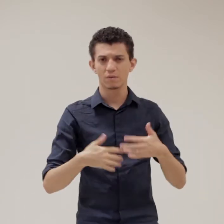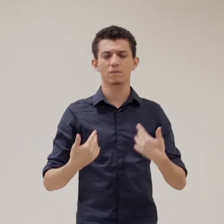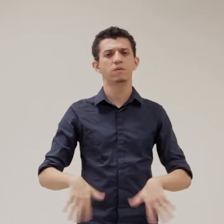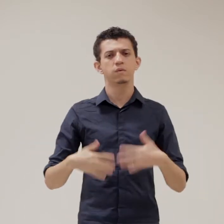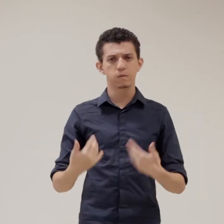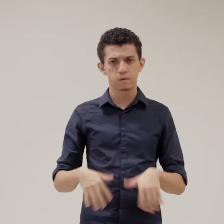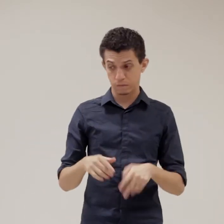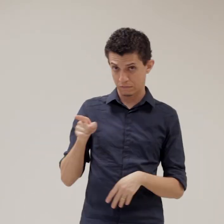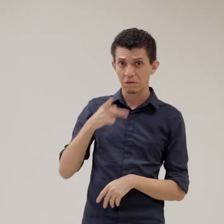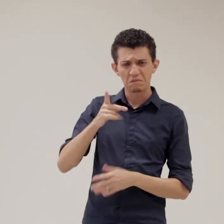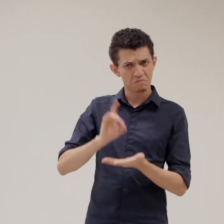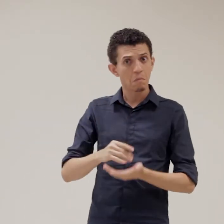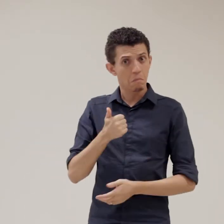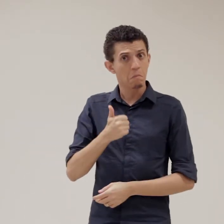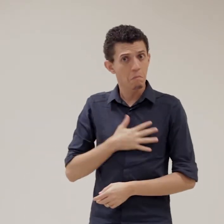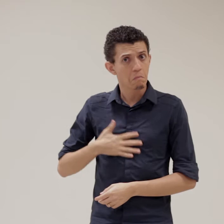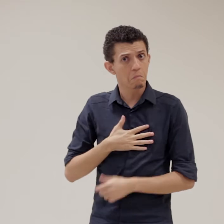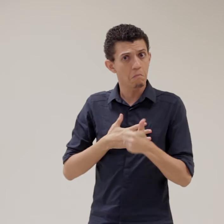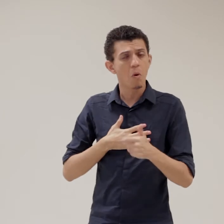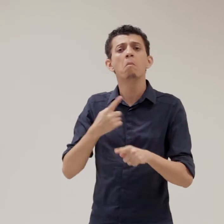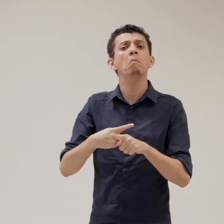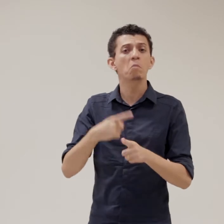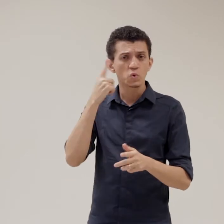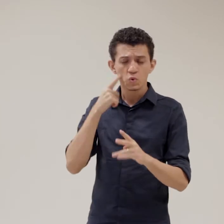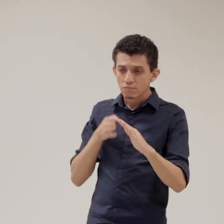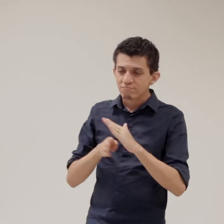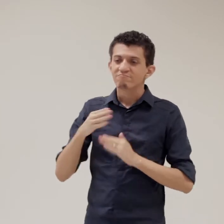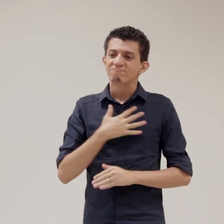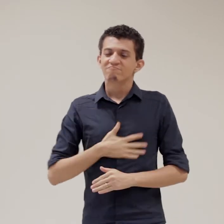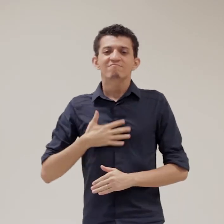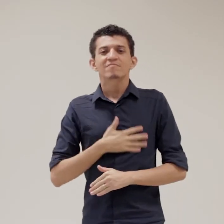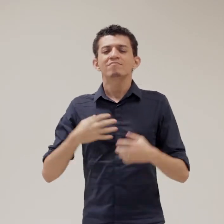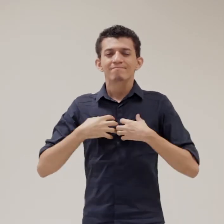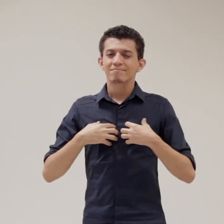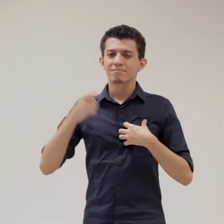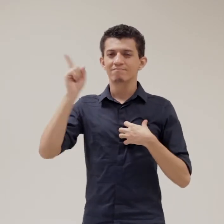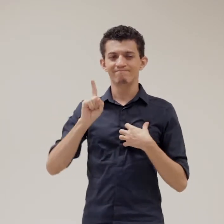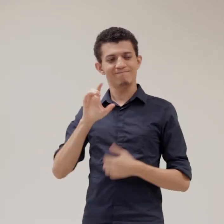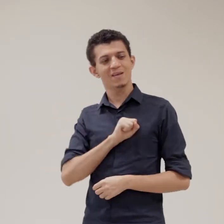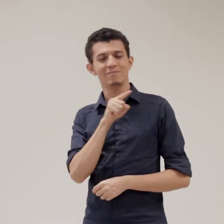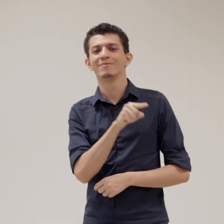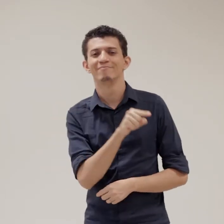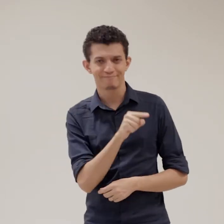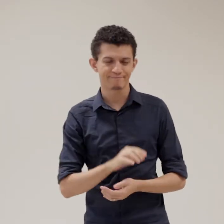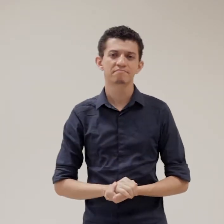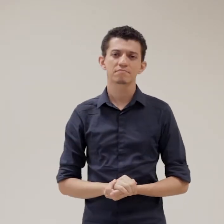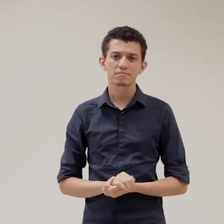excelentes resultados. É mais fácil assim, que a pessoa surda sinta-se alvo do amor de Deus. Apesar de